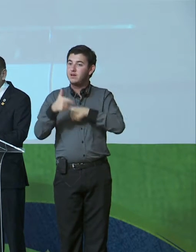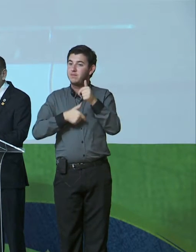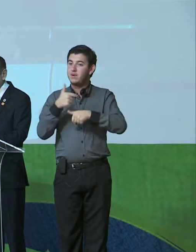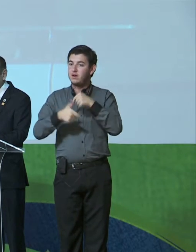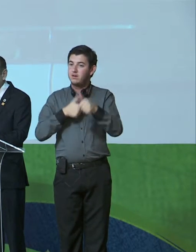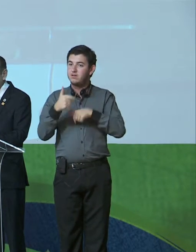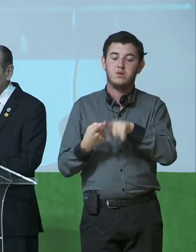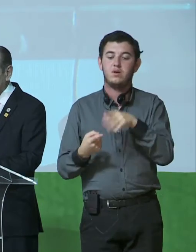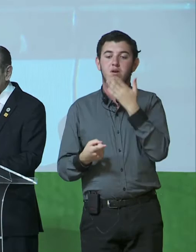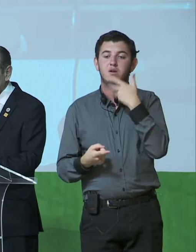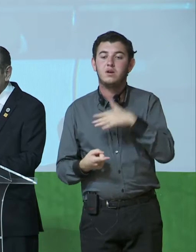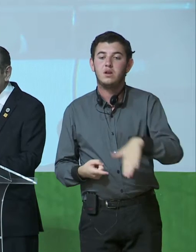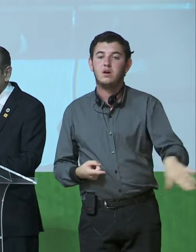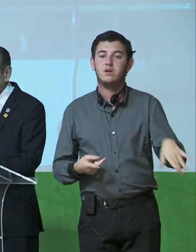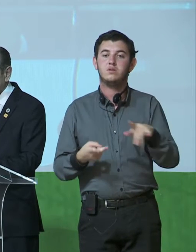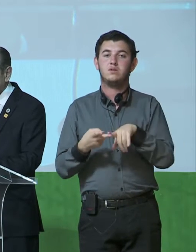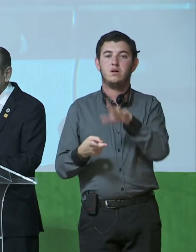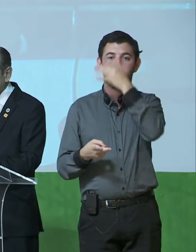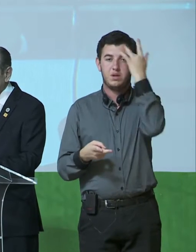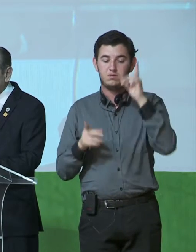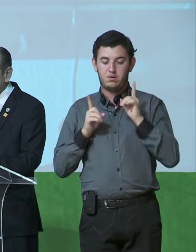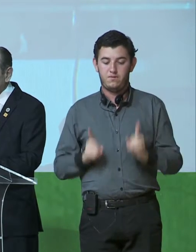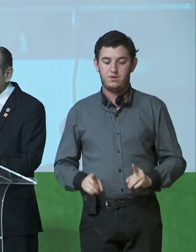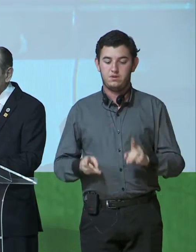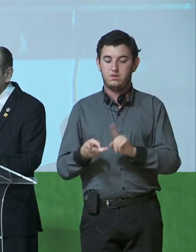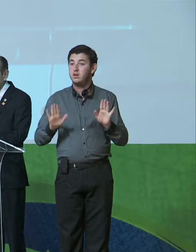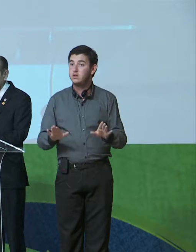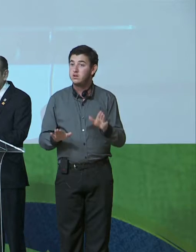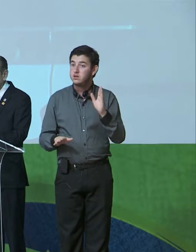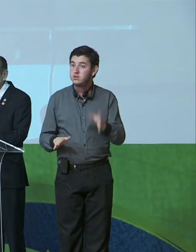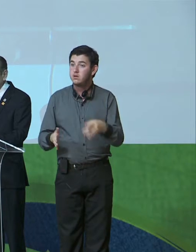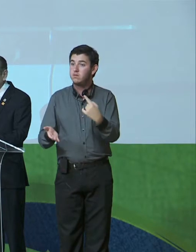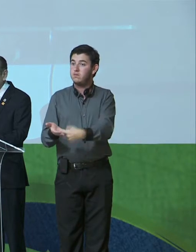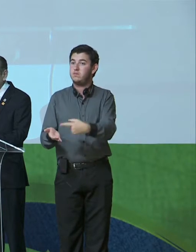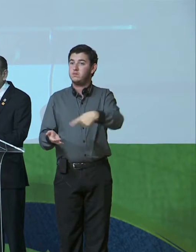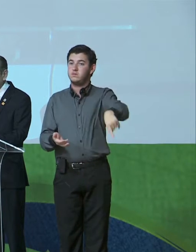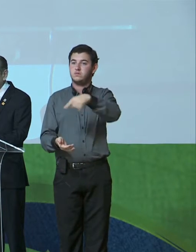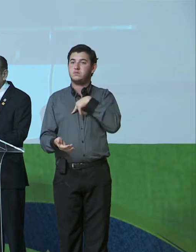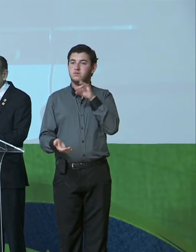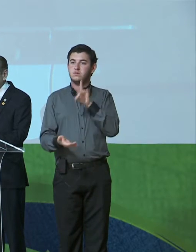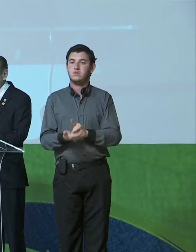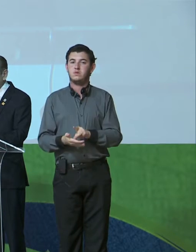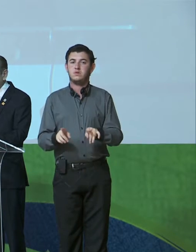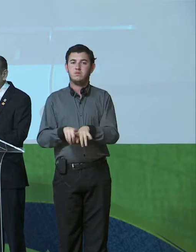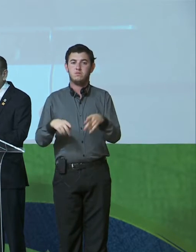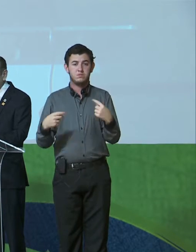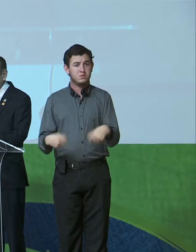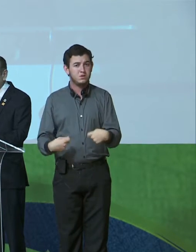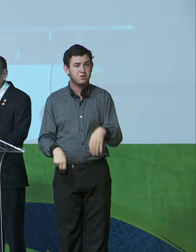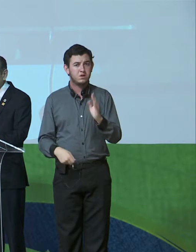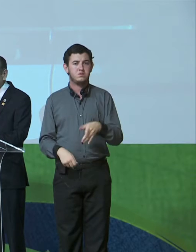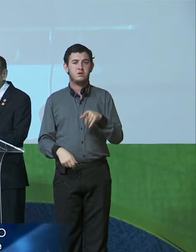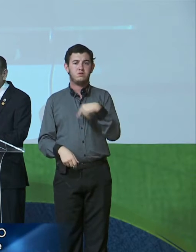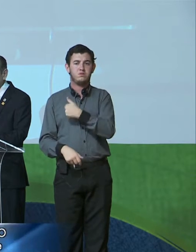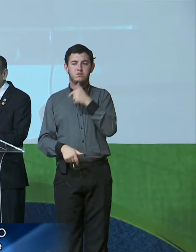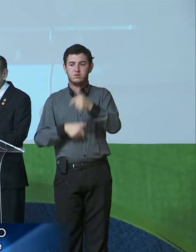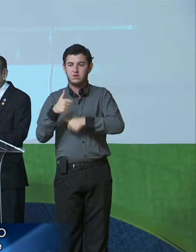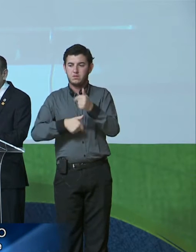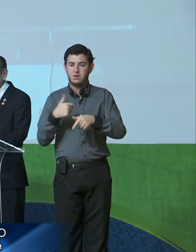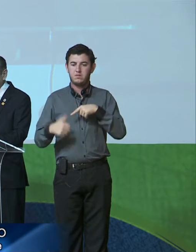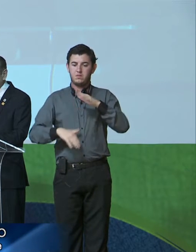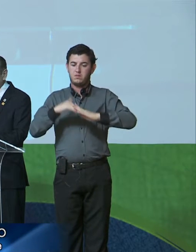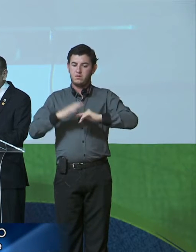devem assegurar modos de transporte sustentável. É necessária a ação efetiva